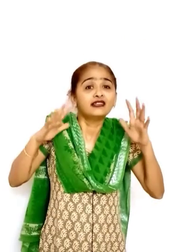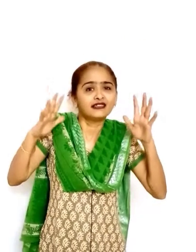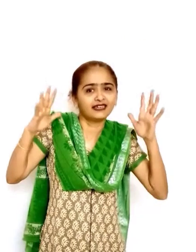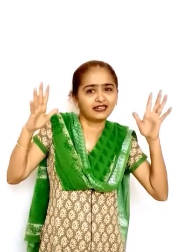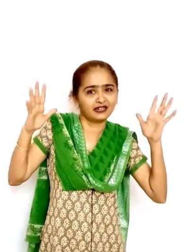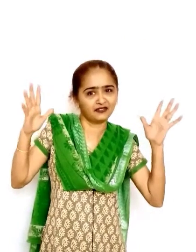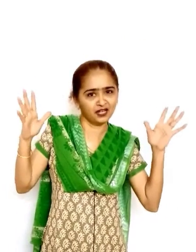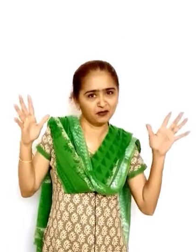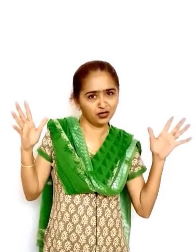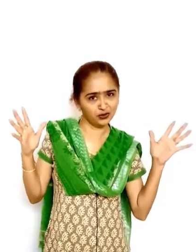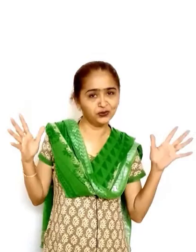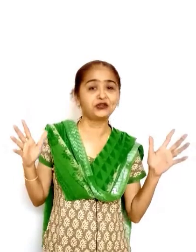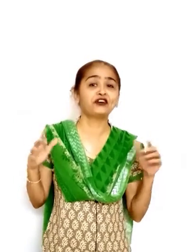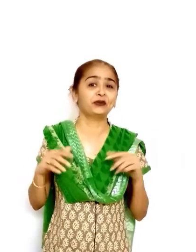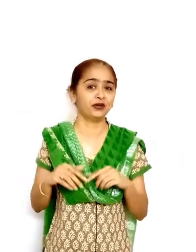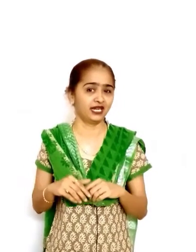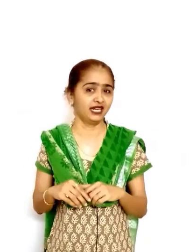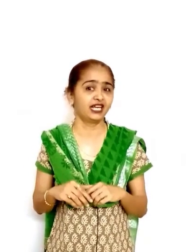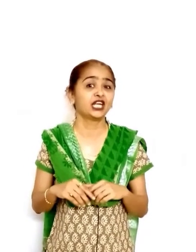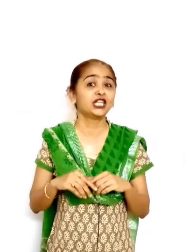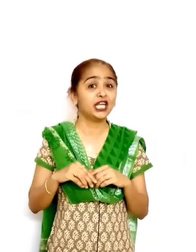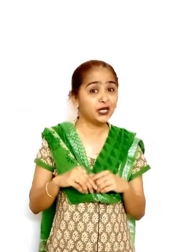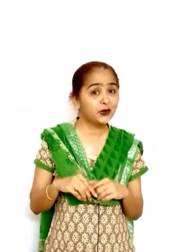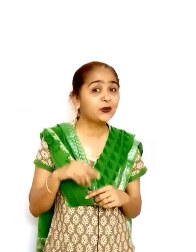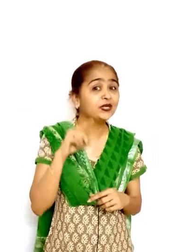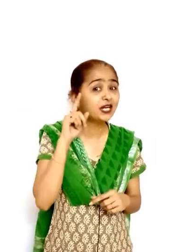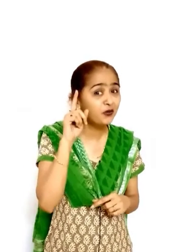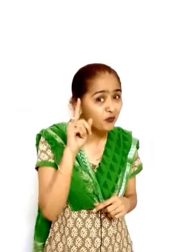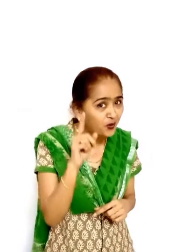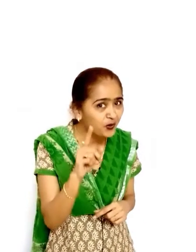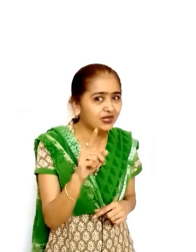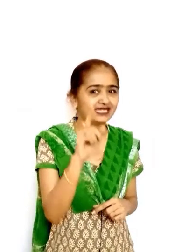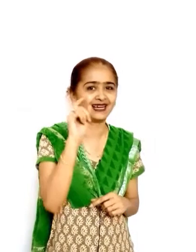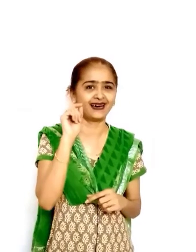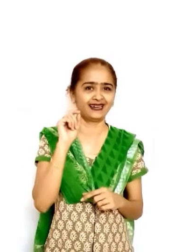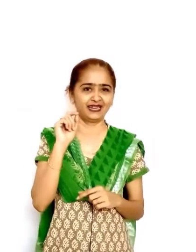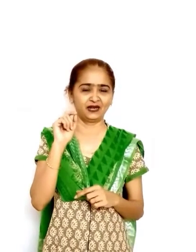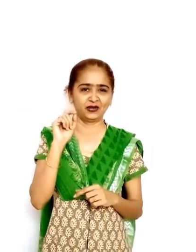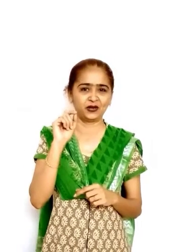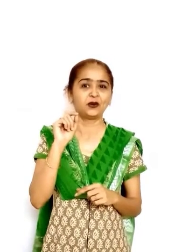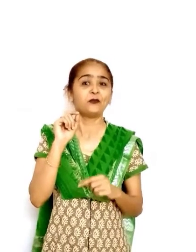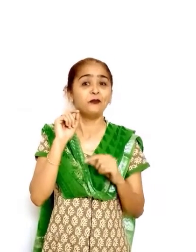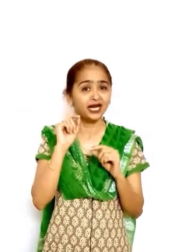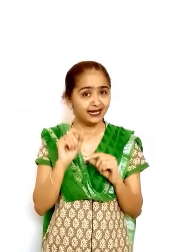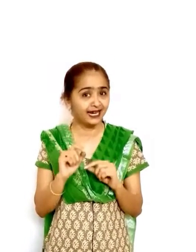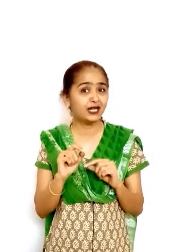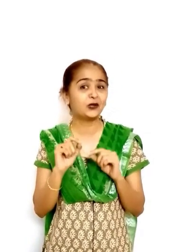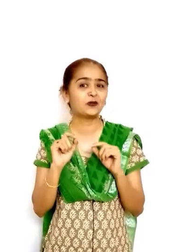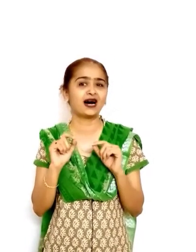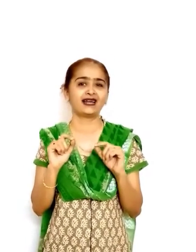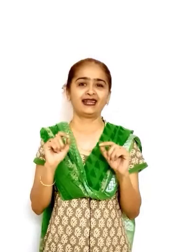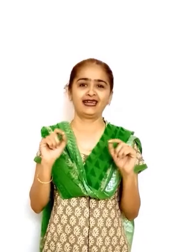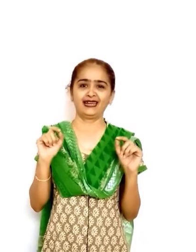नृत्य करते मयूर वन में देखो यह मोर सारे, मेंढक लुभा रहे